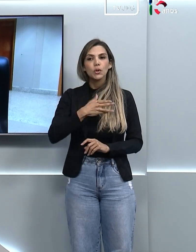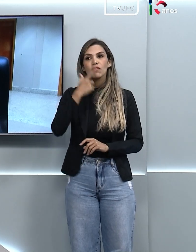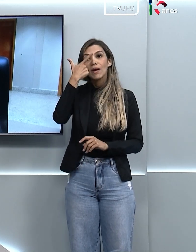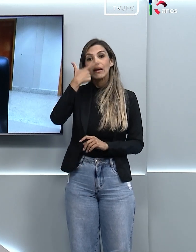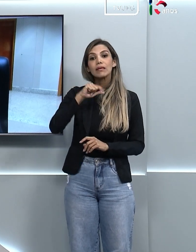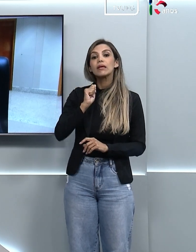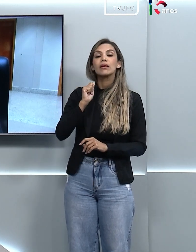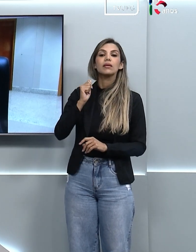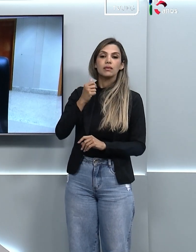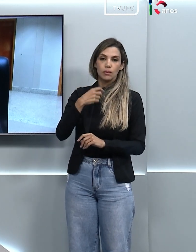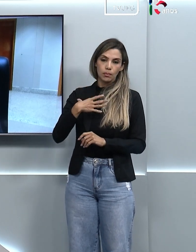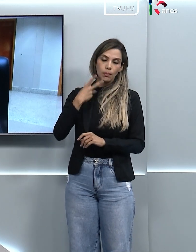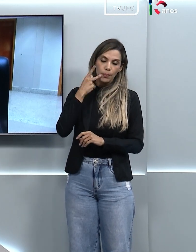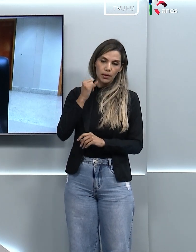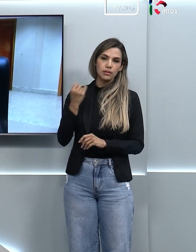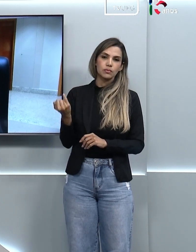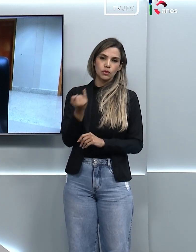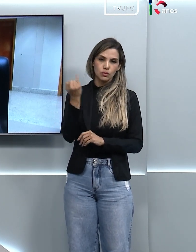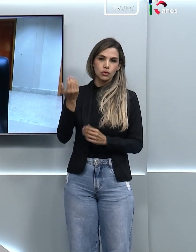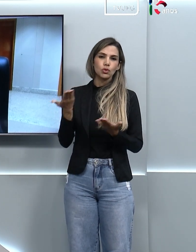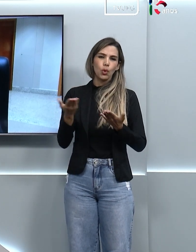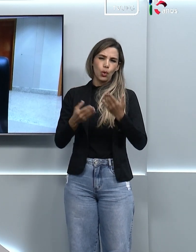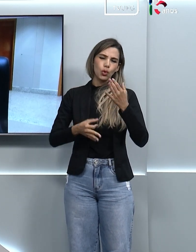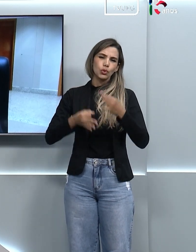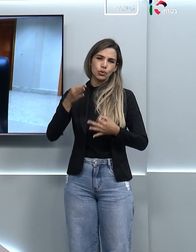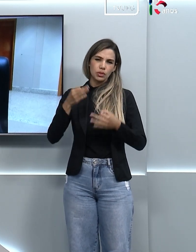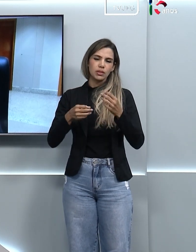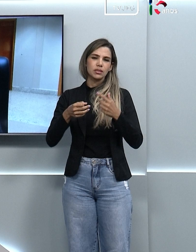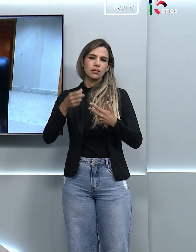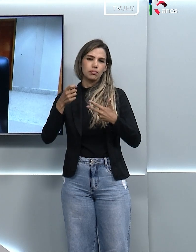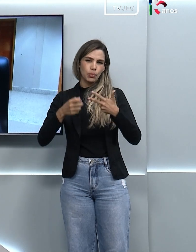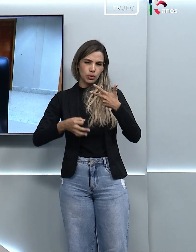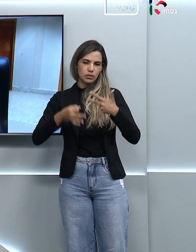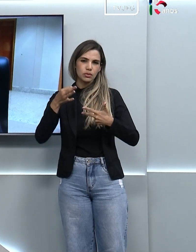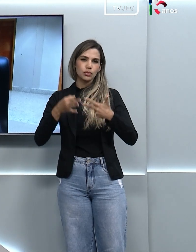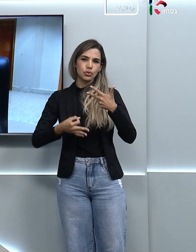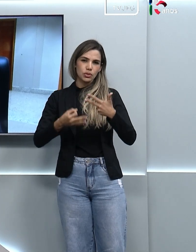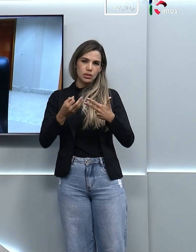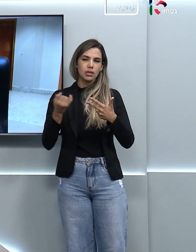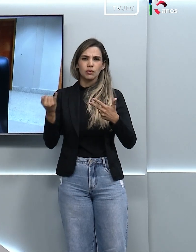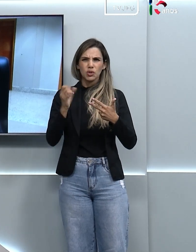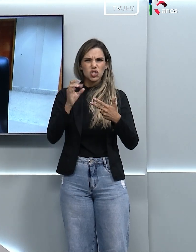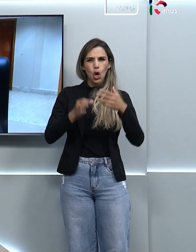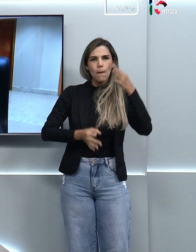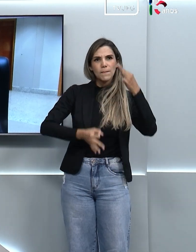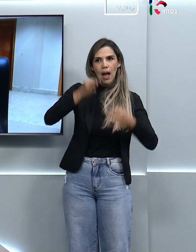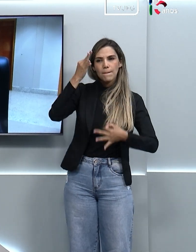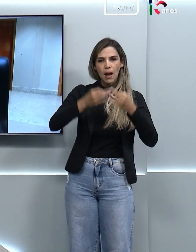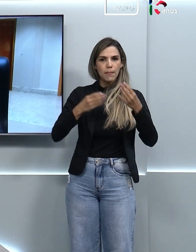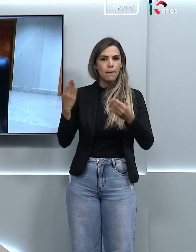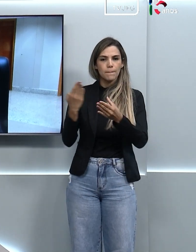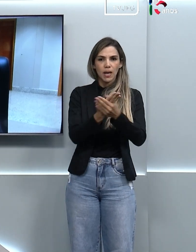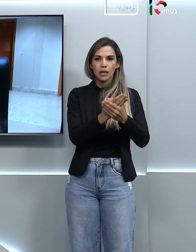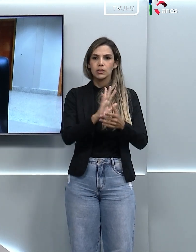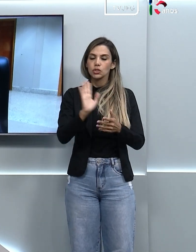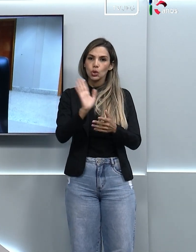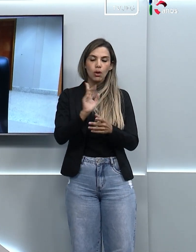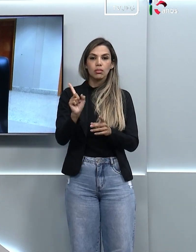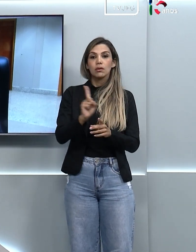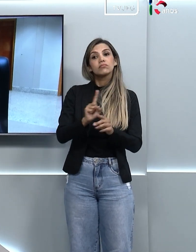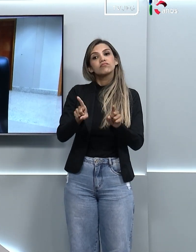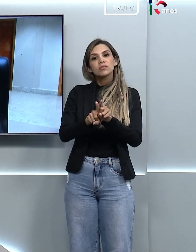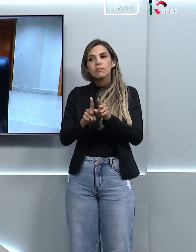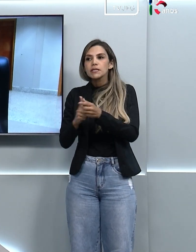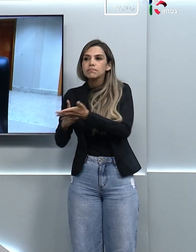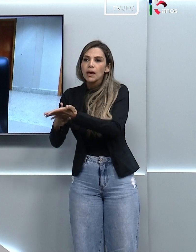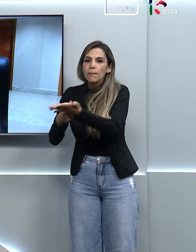muito importante, porque o Poder Judiciário hoje vive um momento não apenas de julgar ações, mas de buscar mediar e conciliar, através